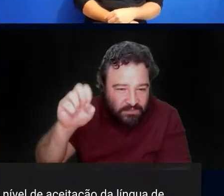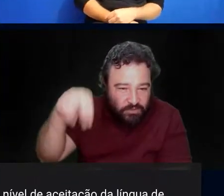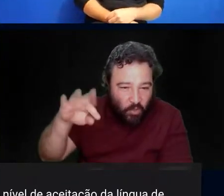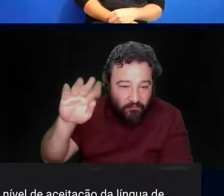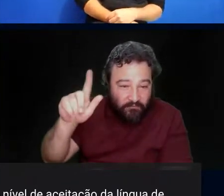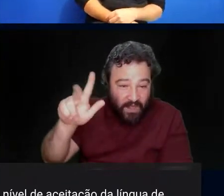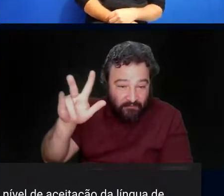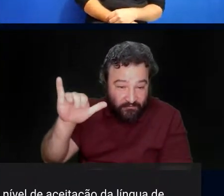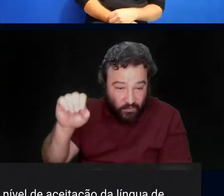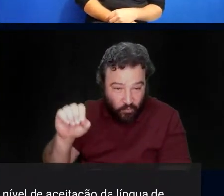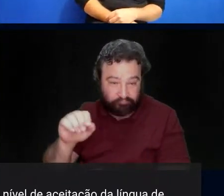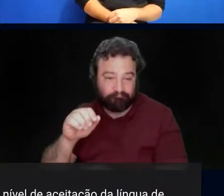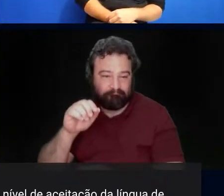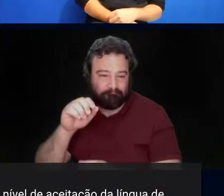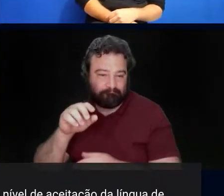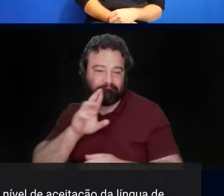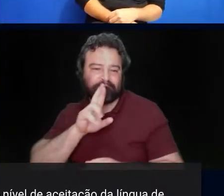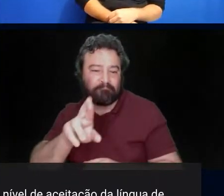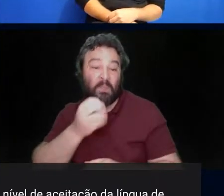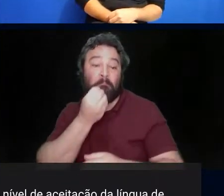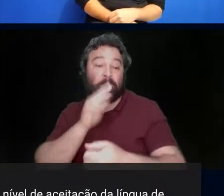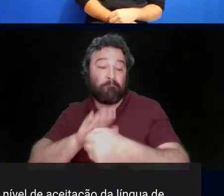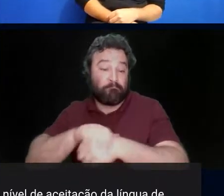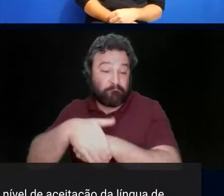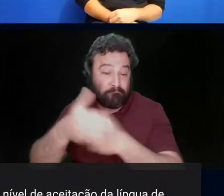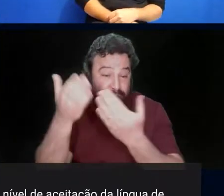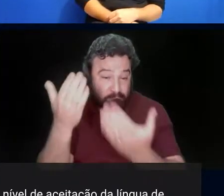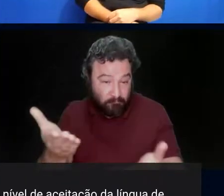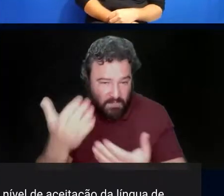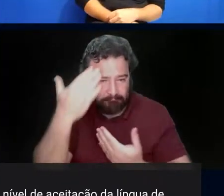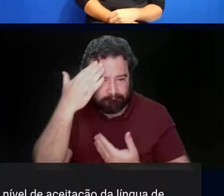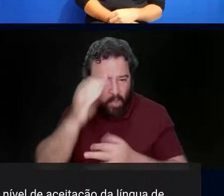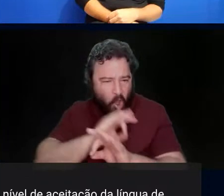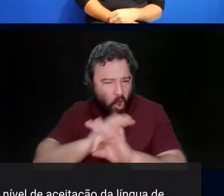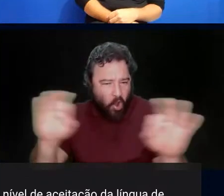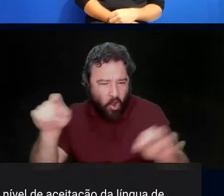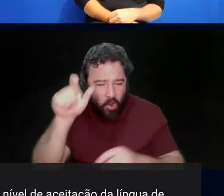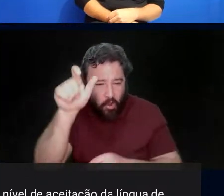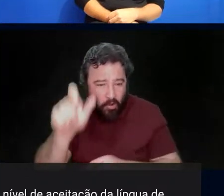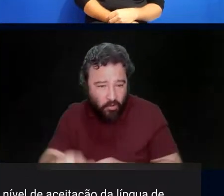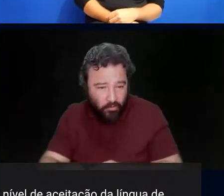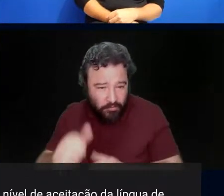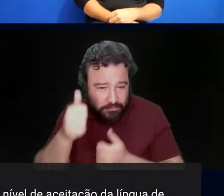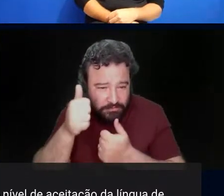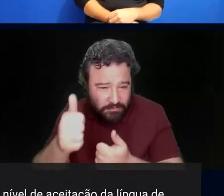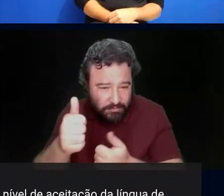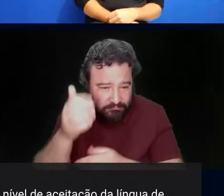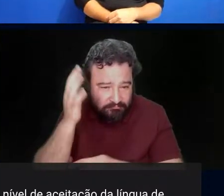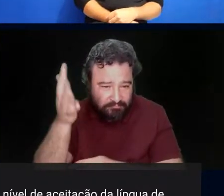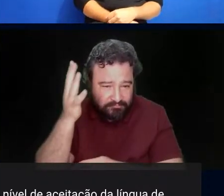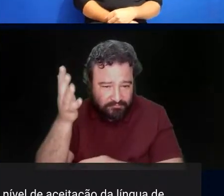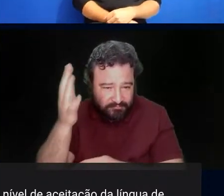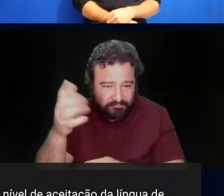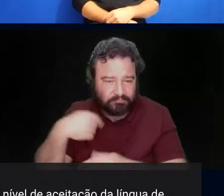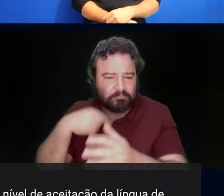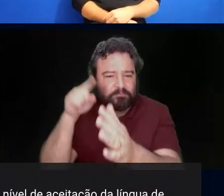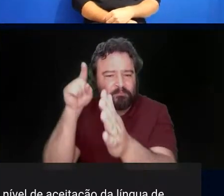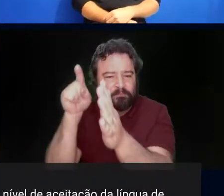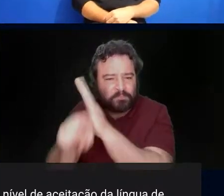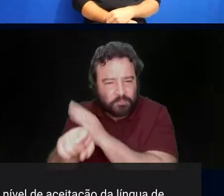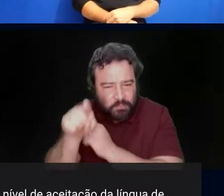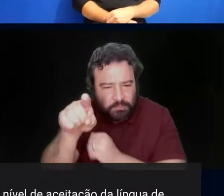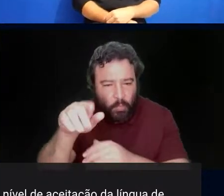Eh, o surdo, o Edson, ele respondeu: eh, boa noite, eh, o